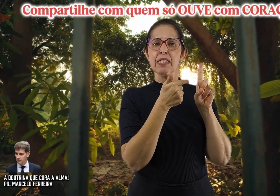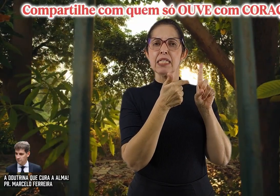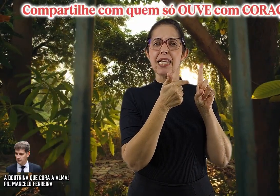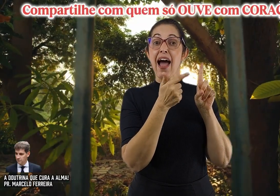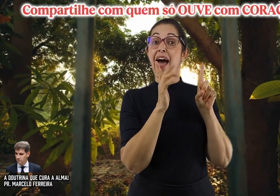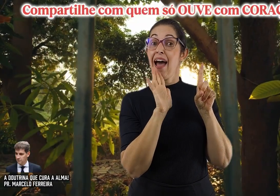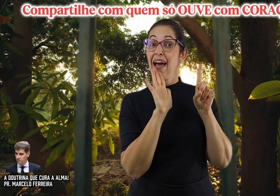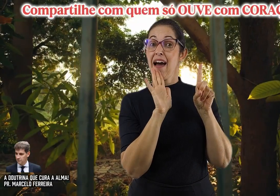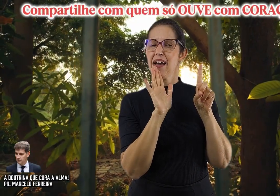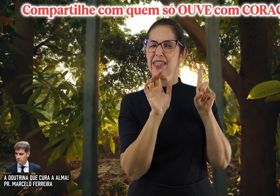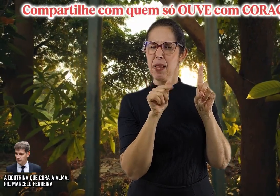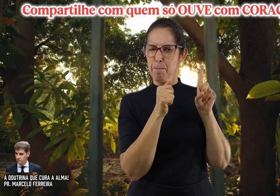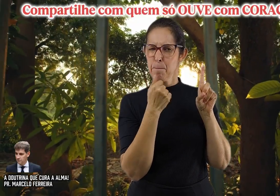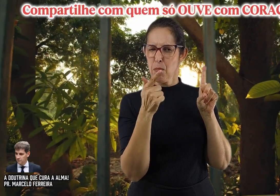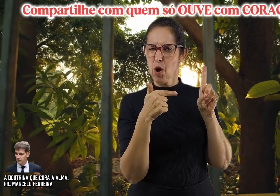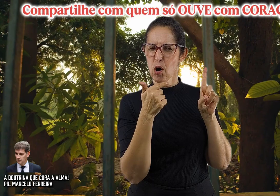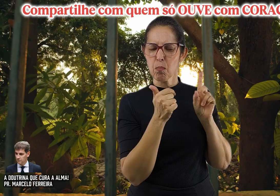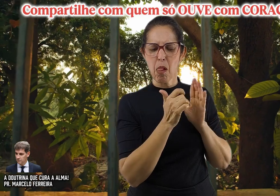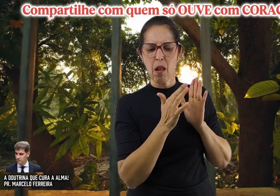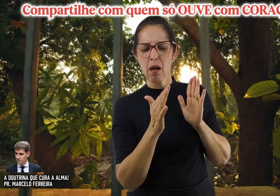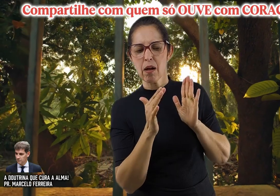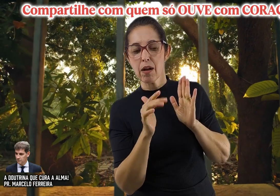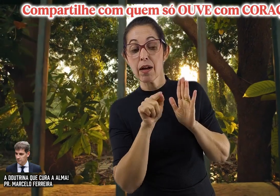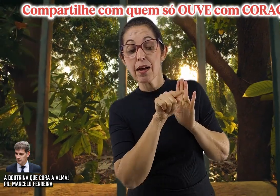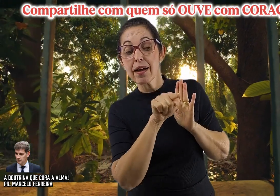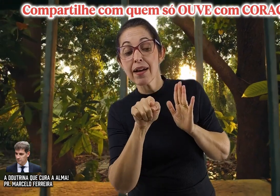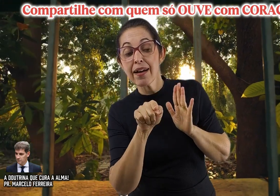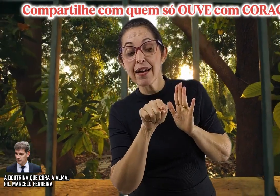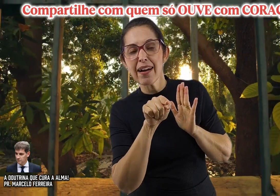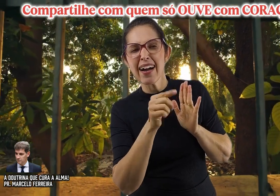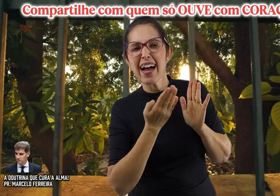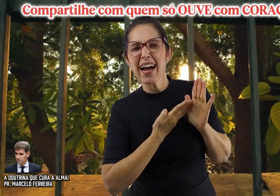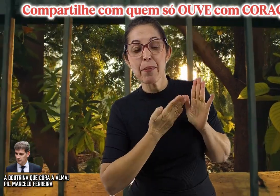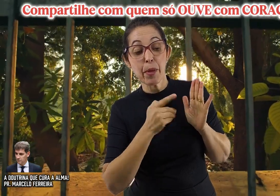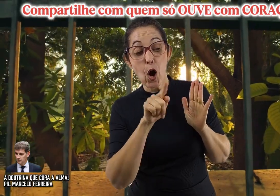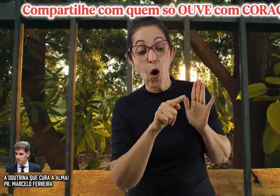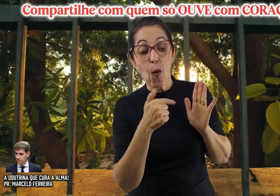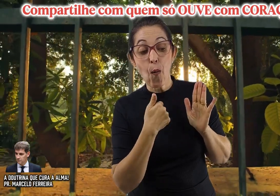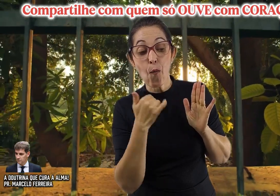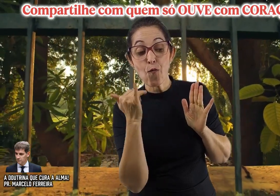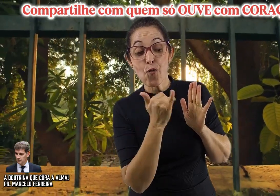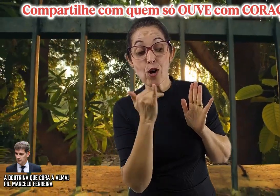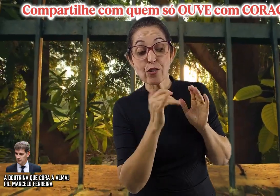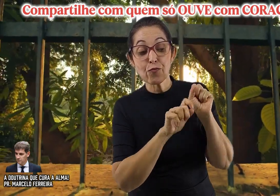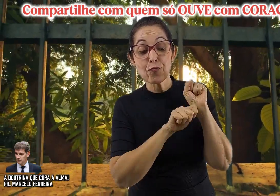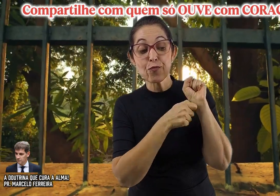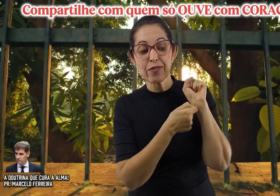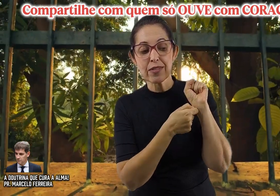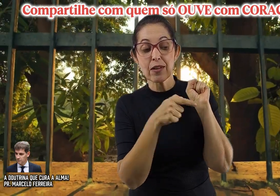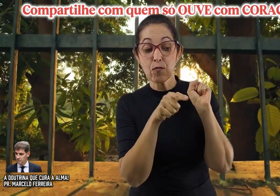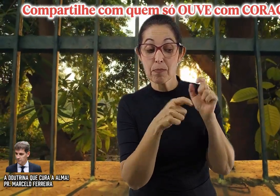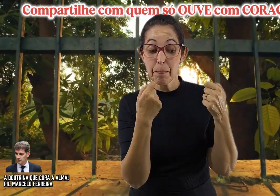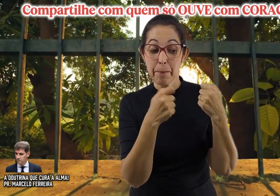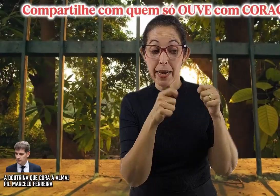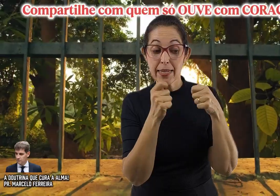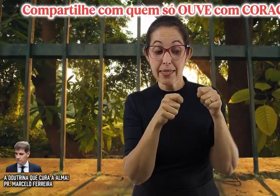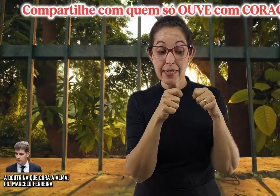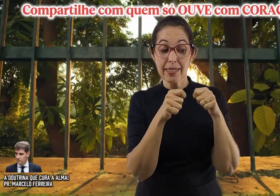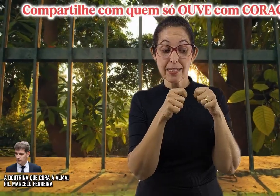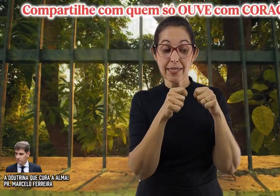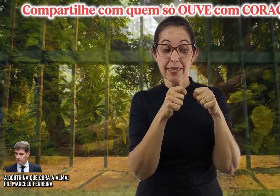Aí daqui a pouco ela passou uns dias, tem uma irmã também lá, ela quer engravidar. Irmã, vou te contar um segredo. Você tem que orar um dia